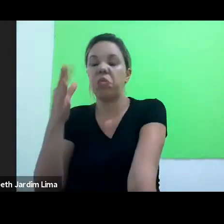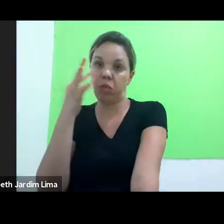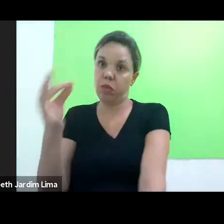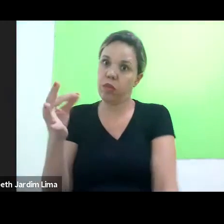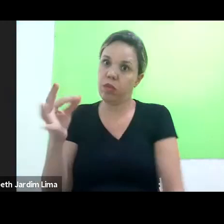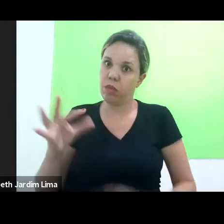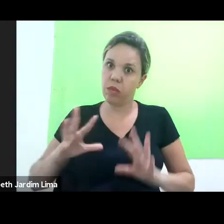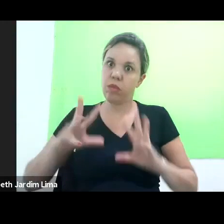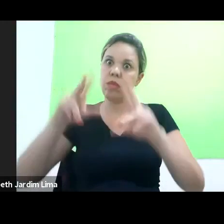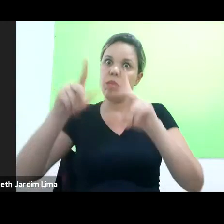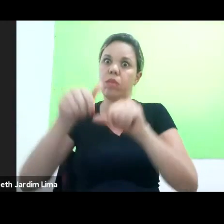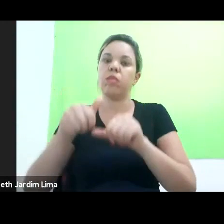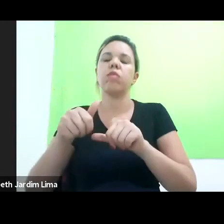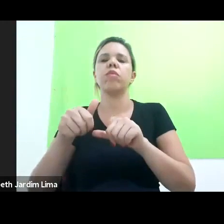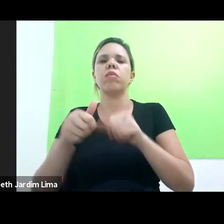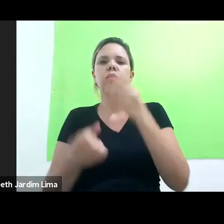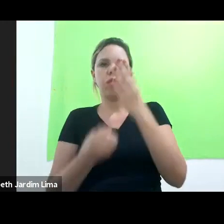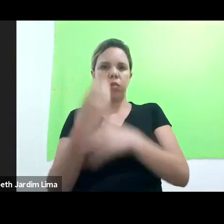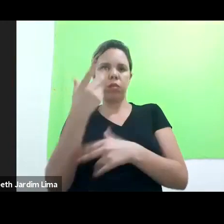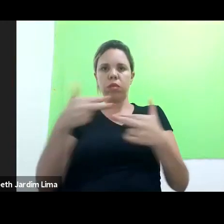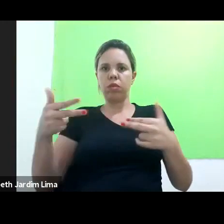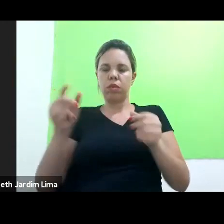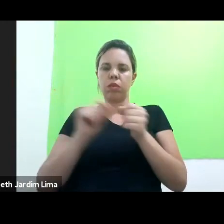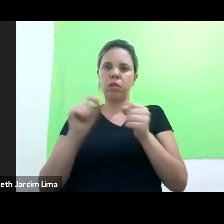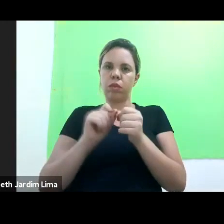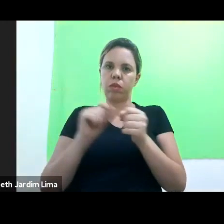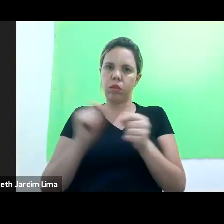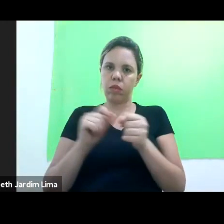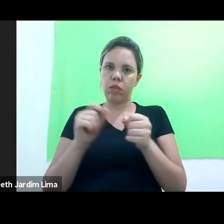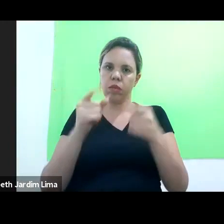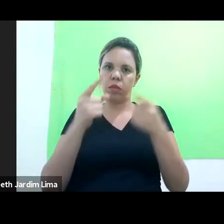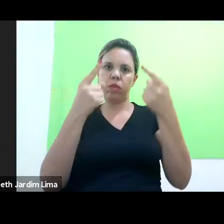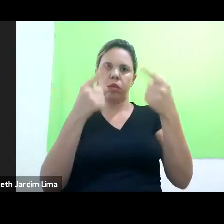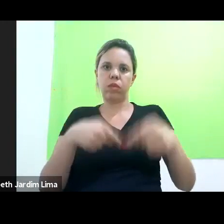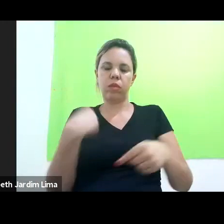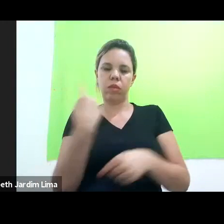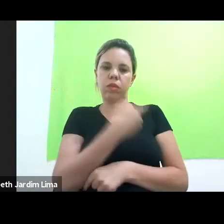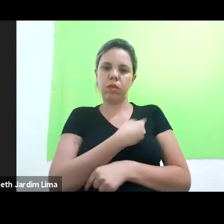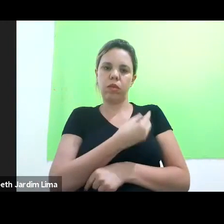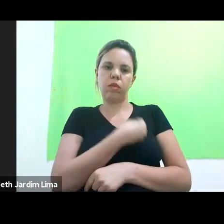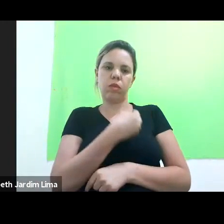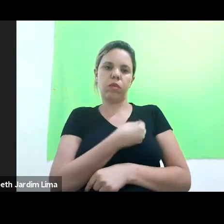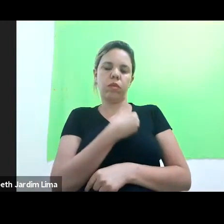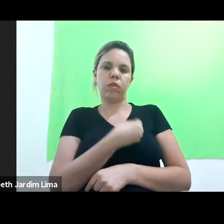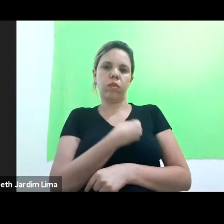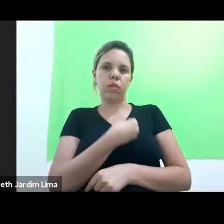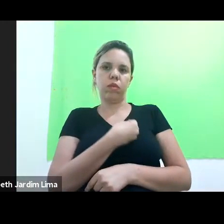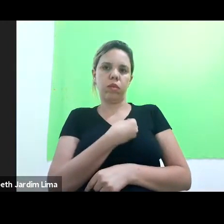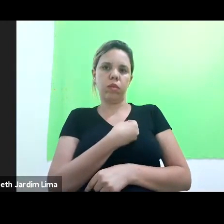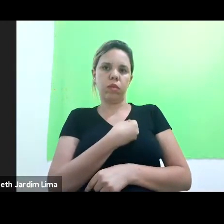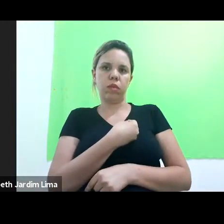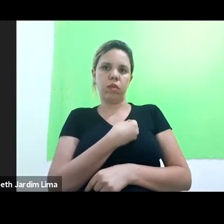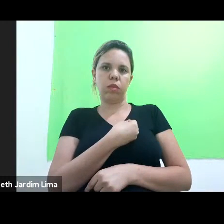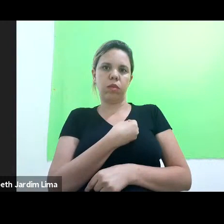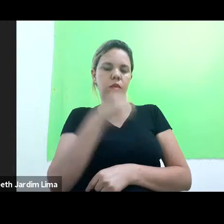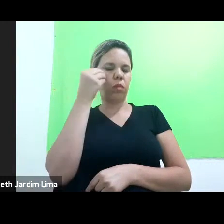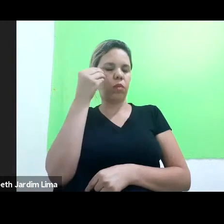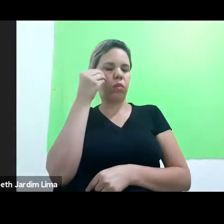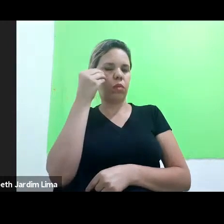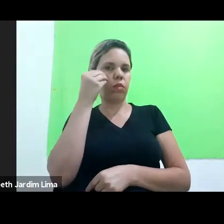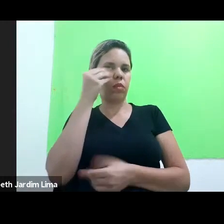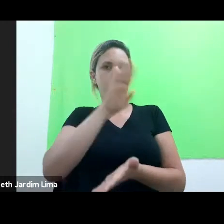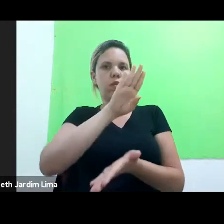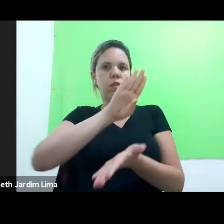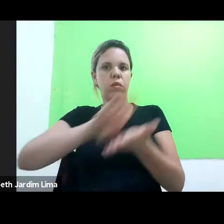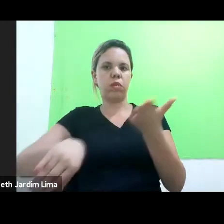essas orquestrações que são feitas contra as nossas vidas, tentando retirar direitos que